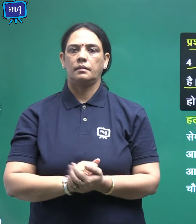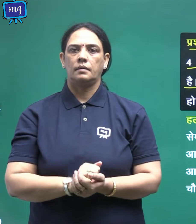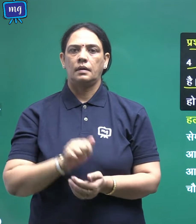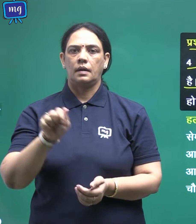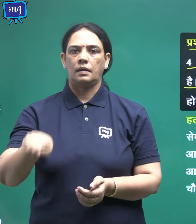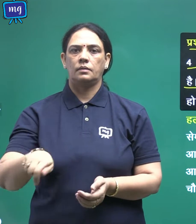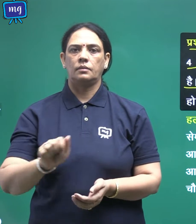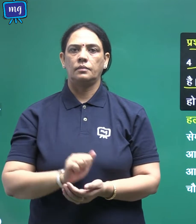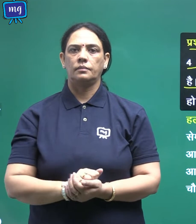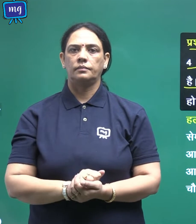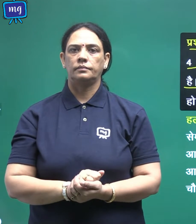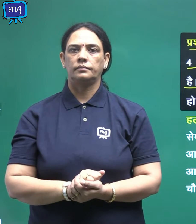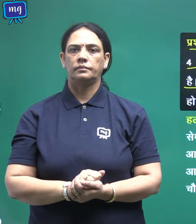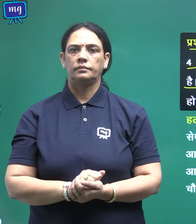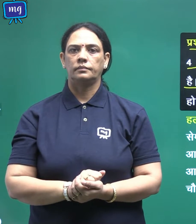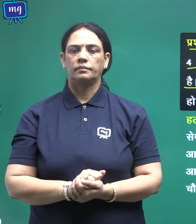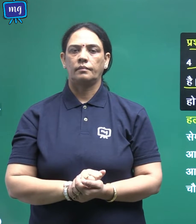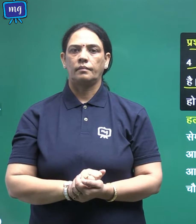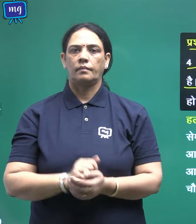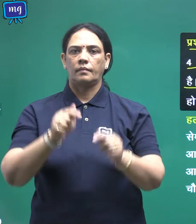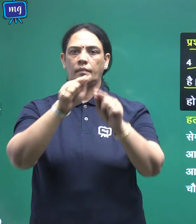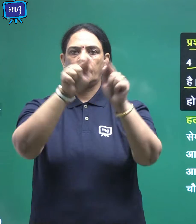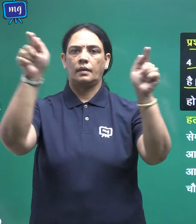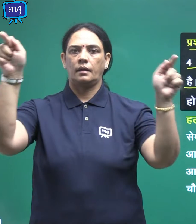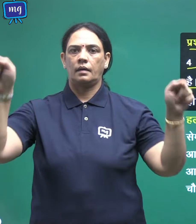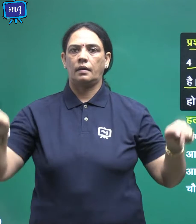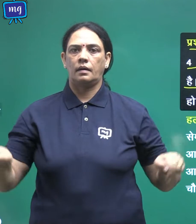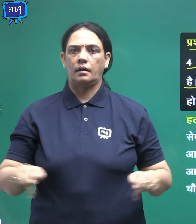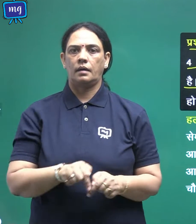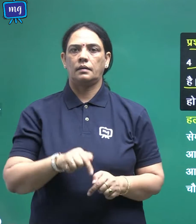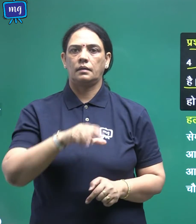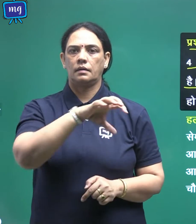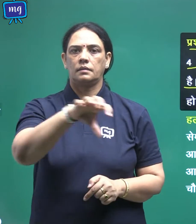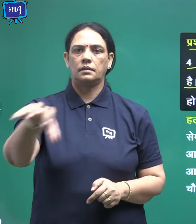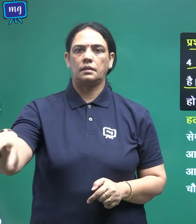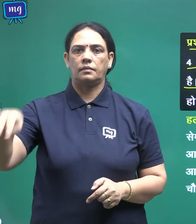है तो आयत का क्षेत्रफल